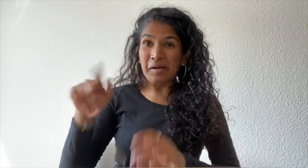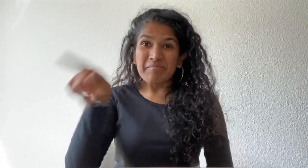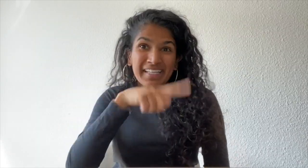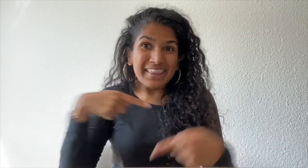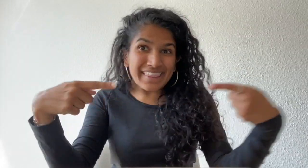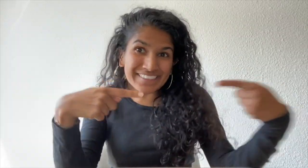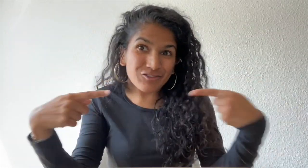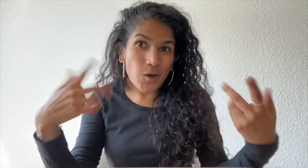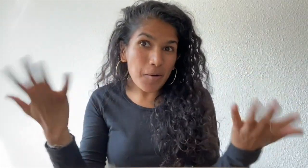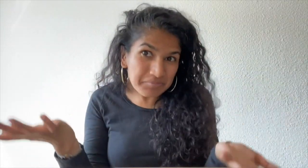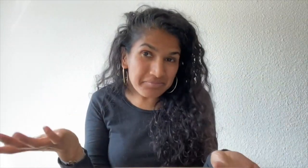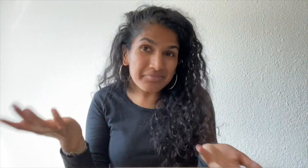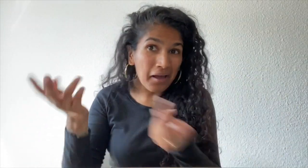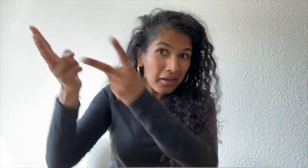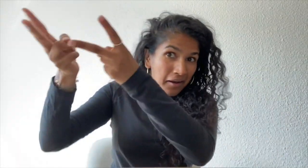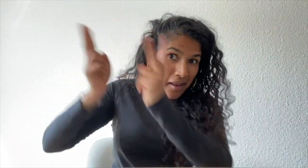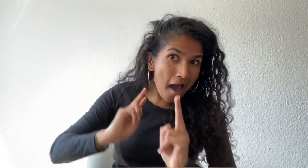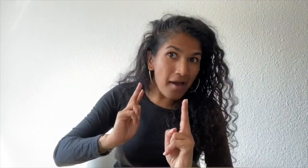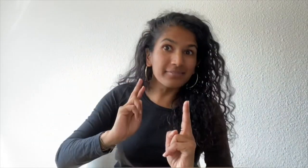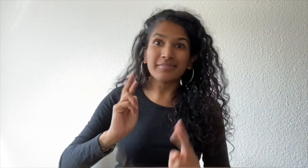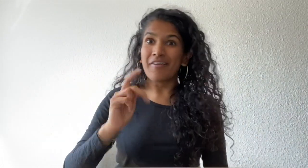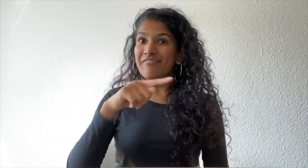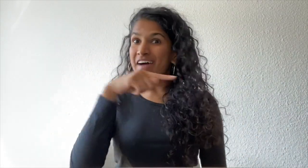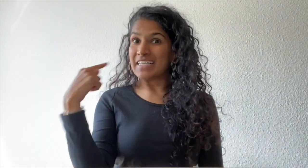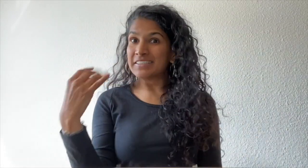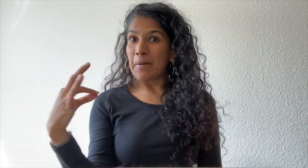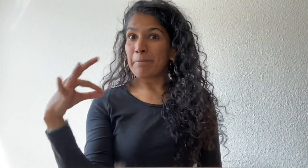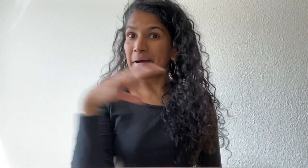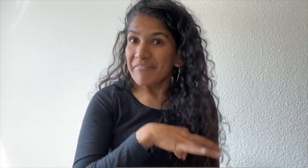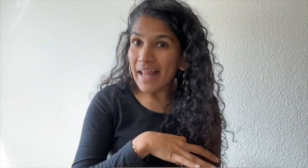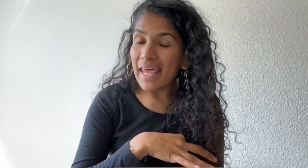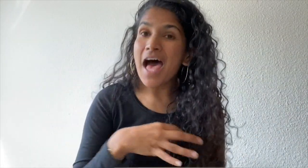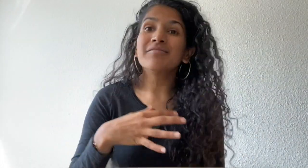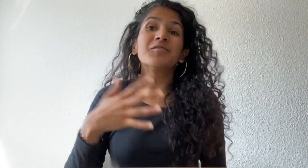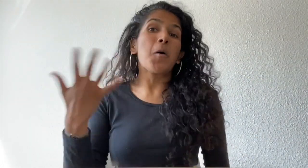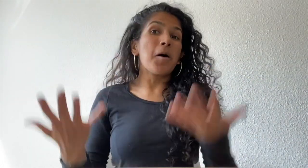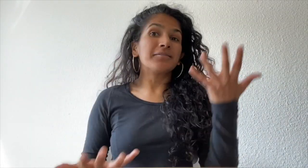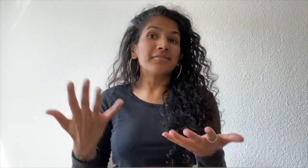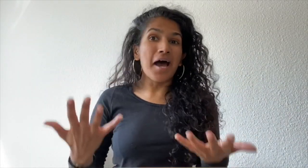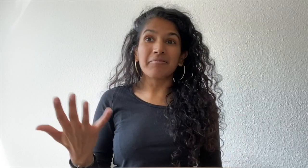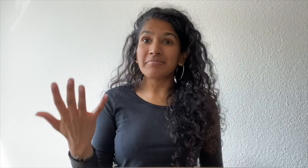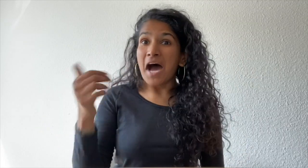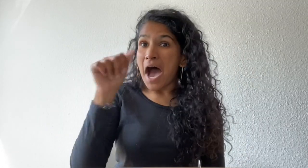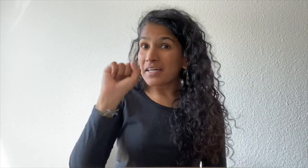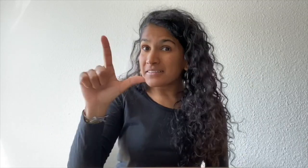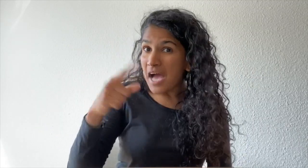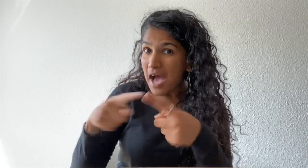einander. Sie finden als Gebärde für Privilegien neben derjenigen, die ich benutze, auch diese.